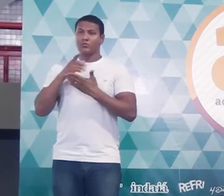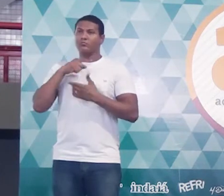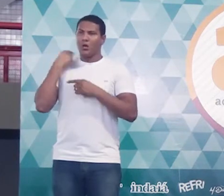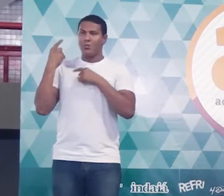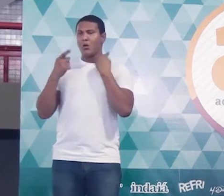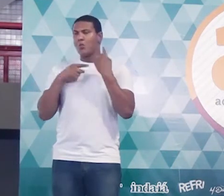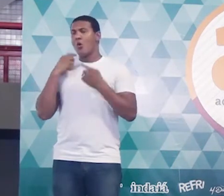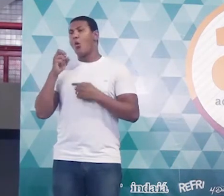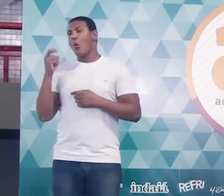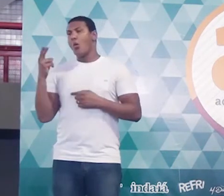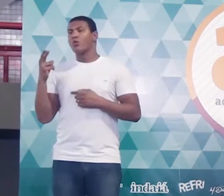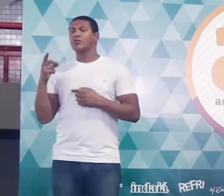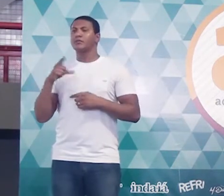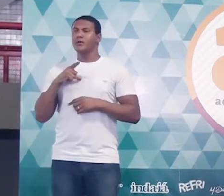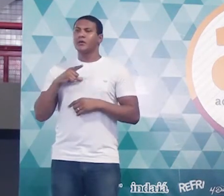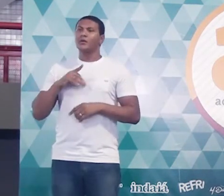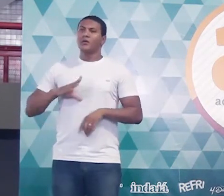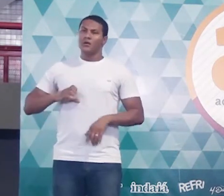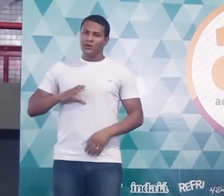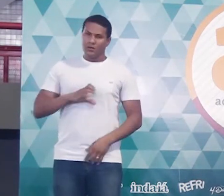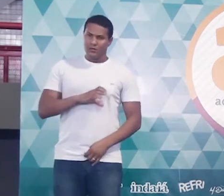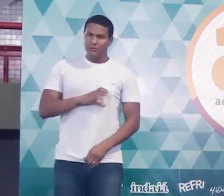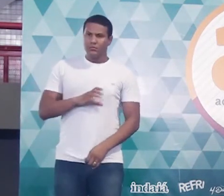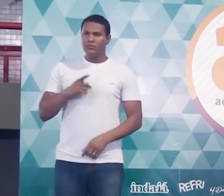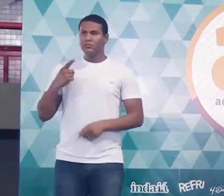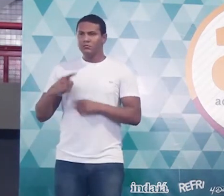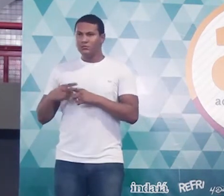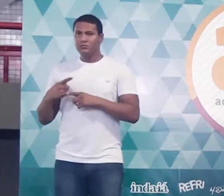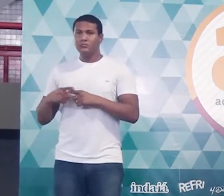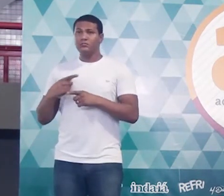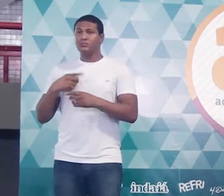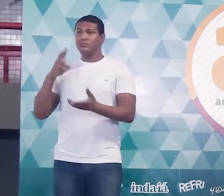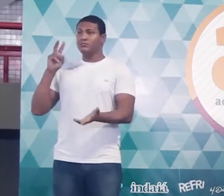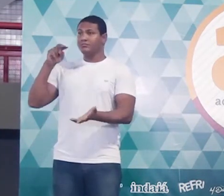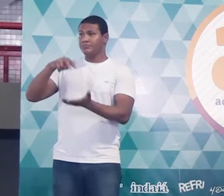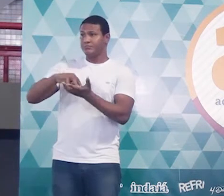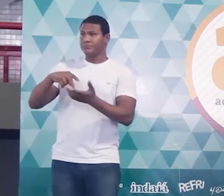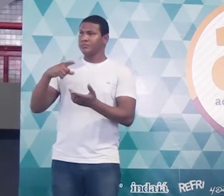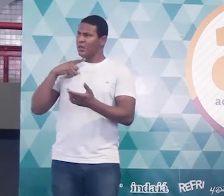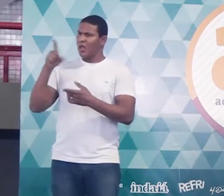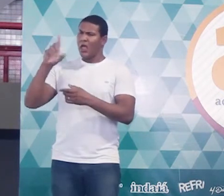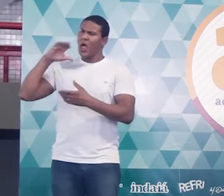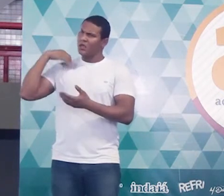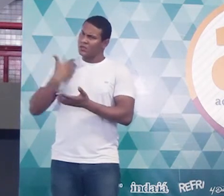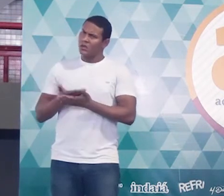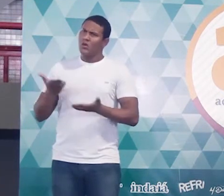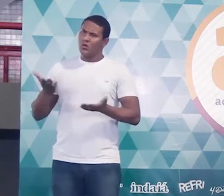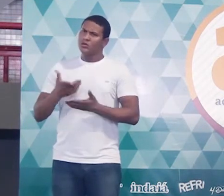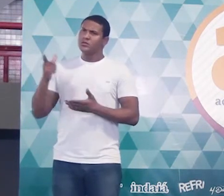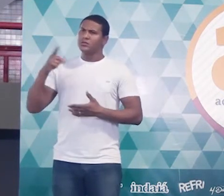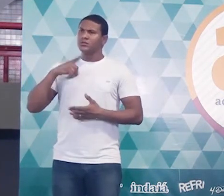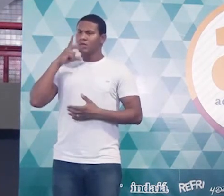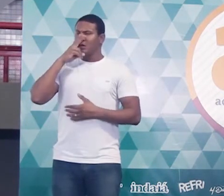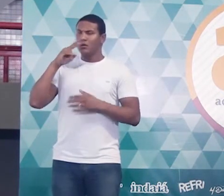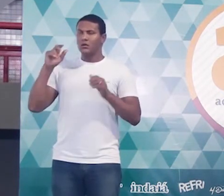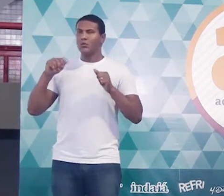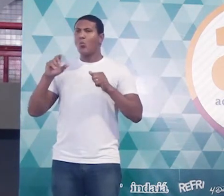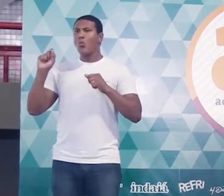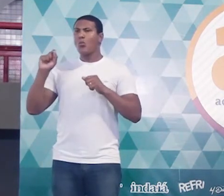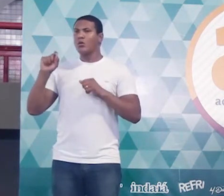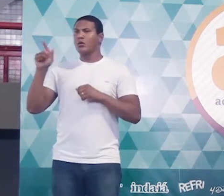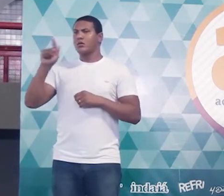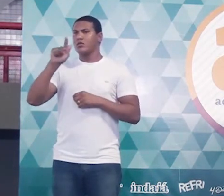de câncer. Porque elas ficaram expostas, e até hoje ainda tem exposição, a radiações